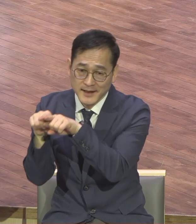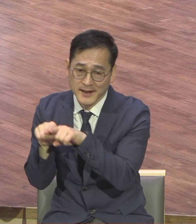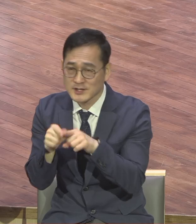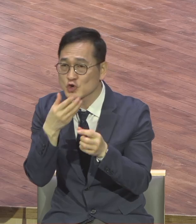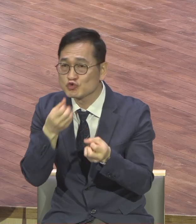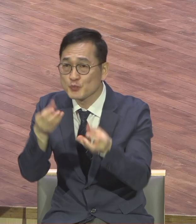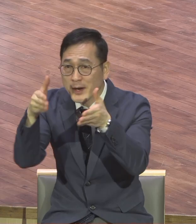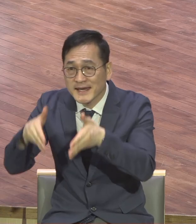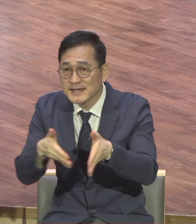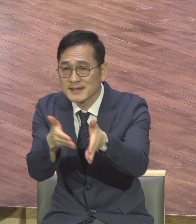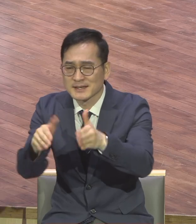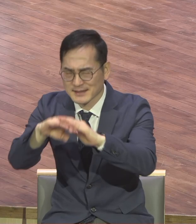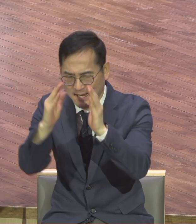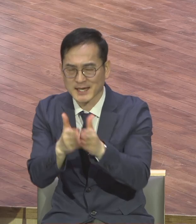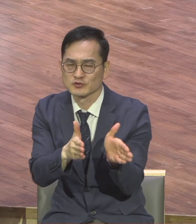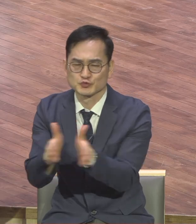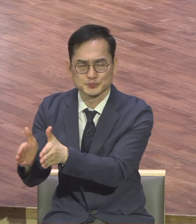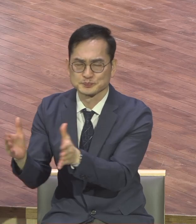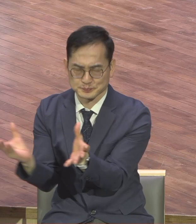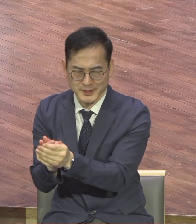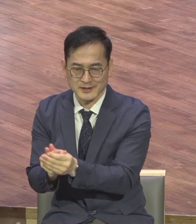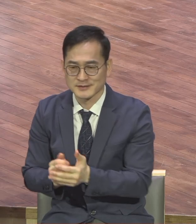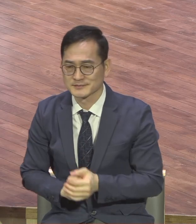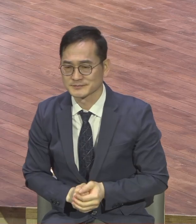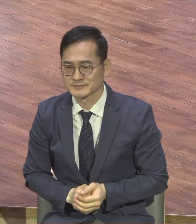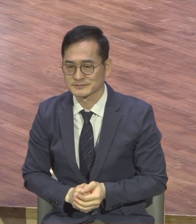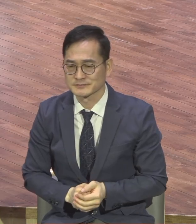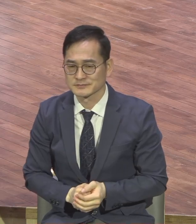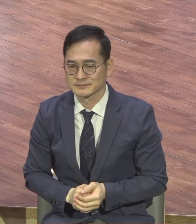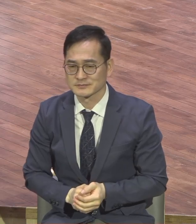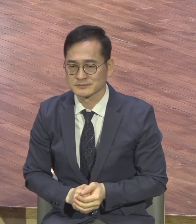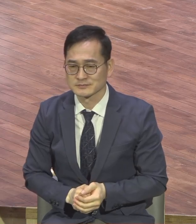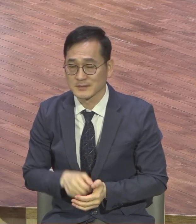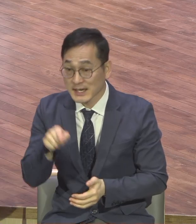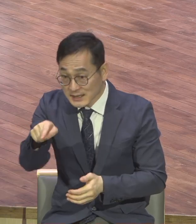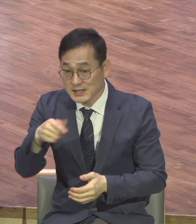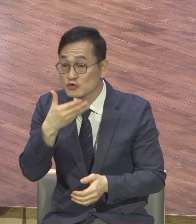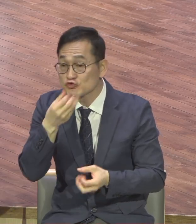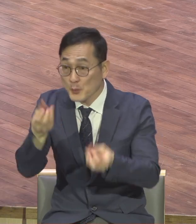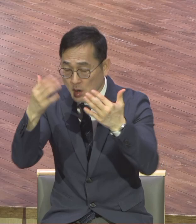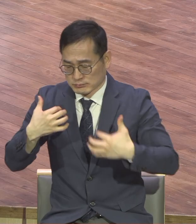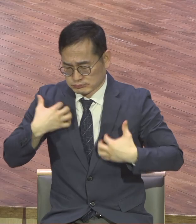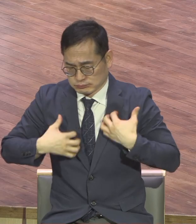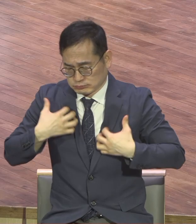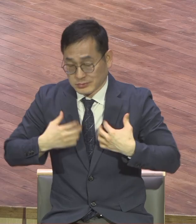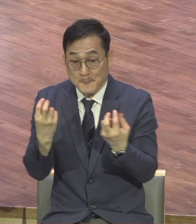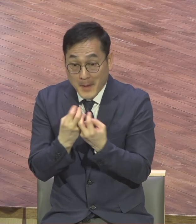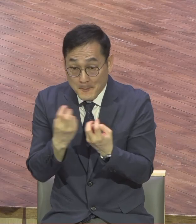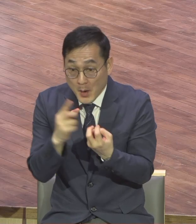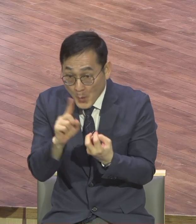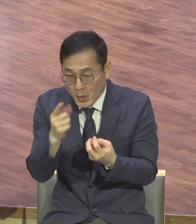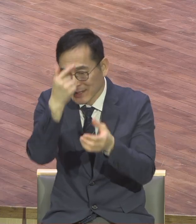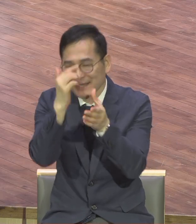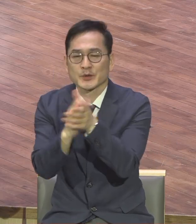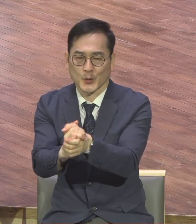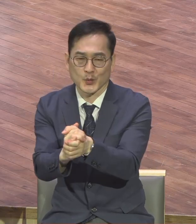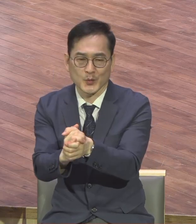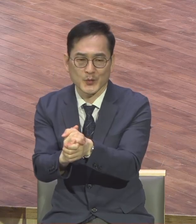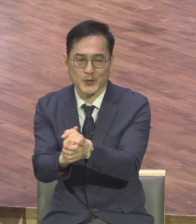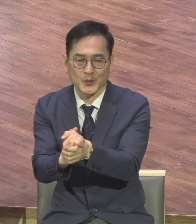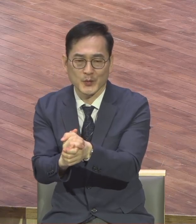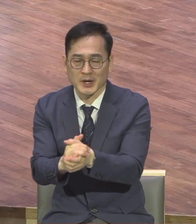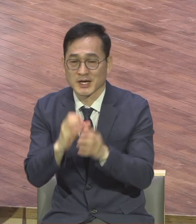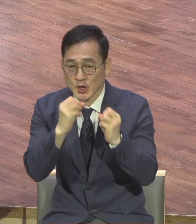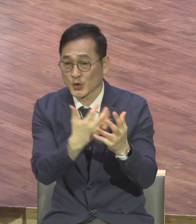길이 있습니다. 그게 뭐예요? 오직 기도예요. 기도 외에는 이런 이유가 없나니라. 지난 세계 선교